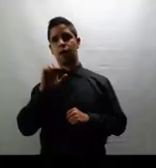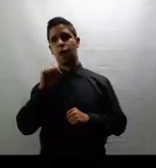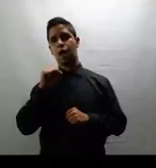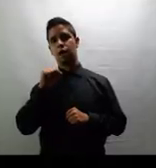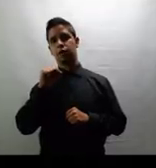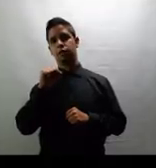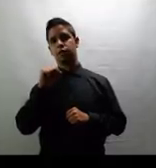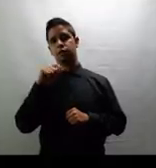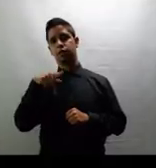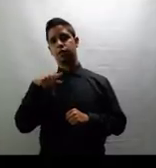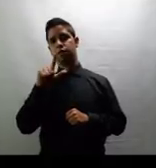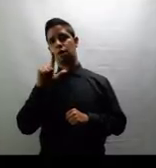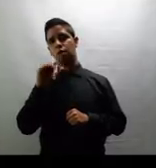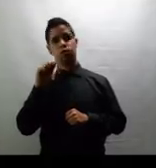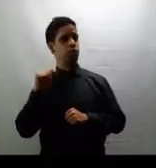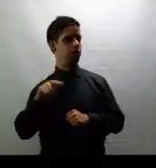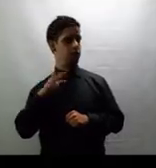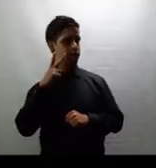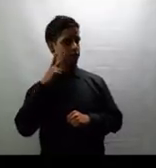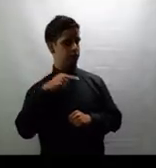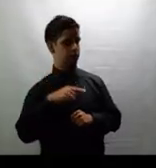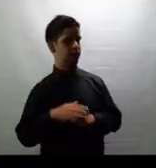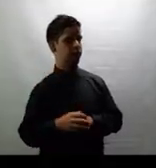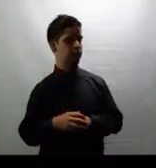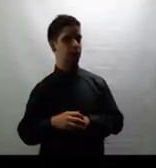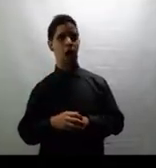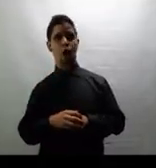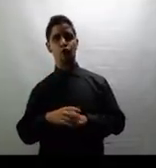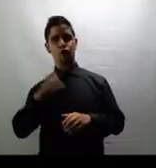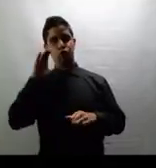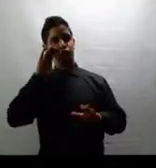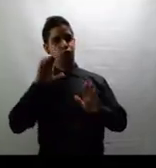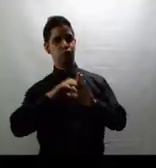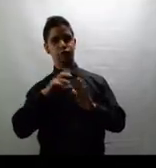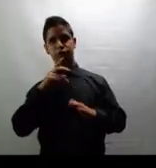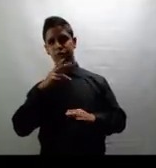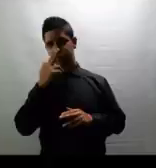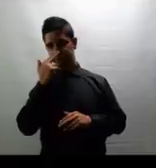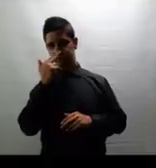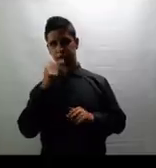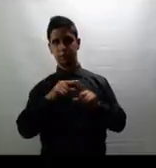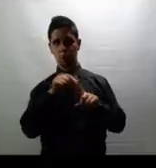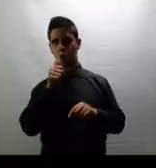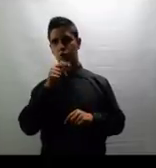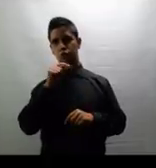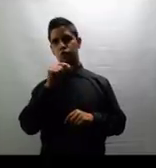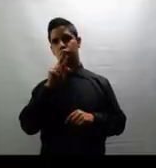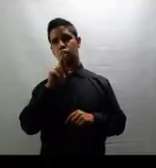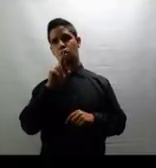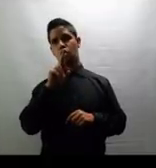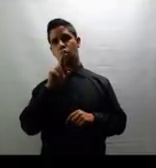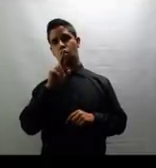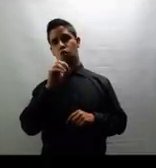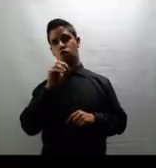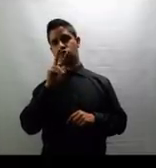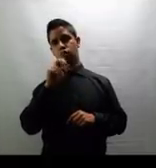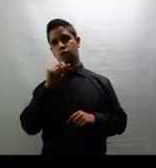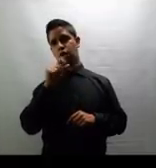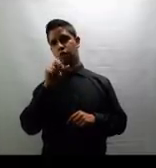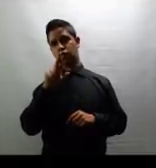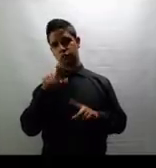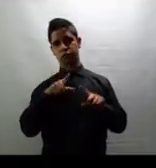que es comiquísimo a la carátula pero esta era de otro trovador conocido muy conocido también